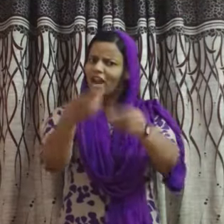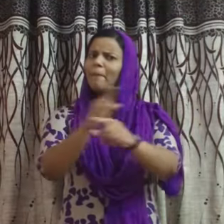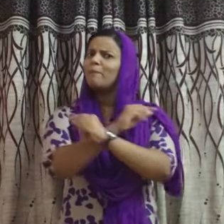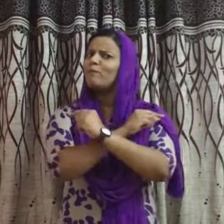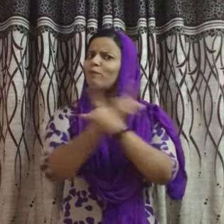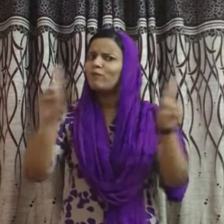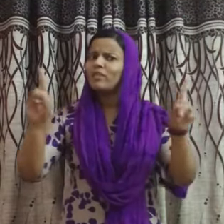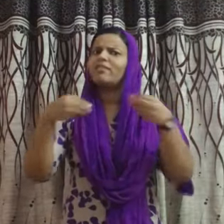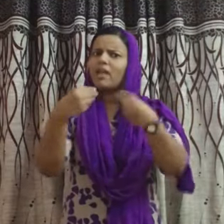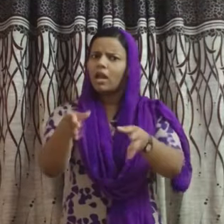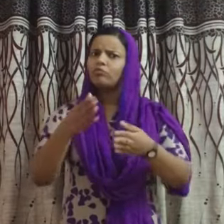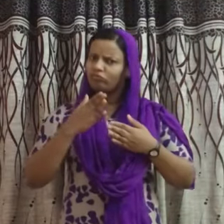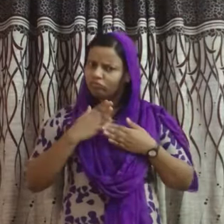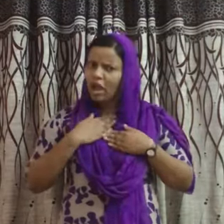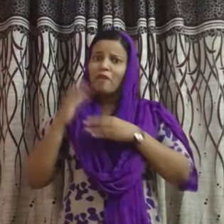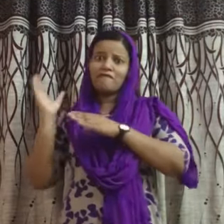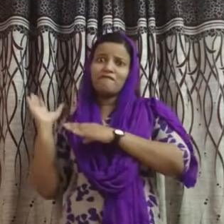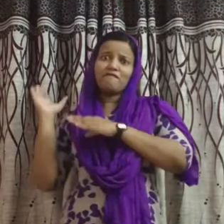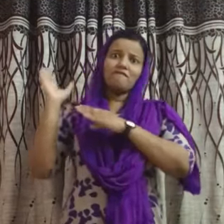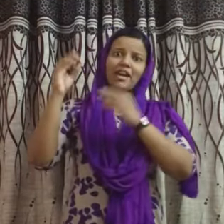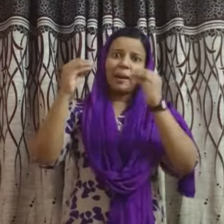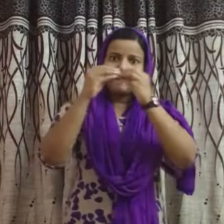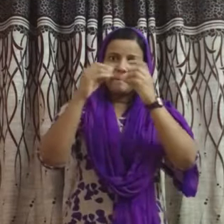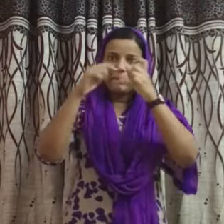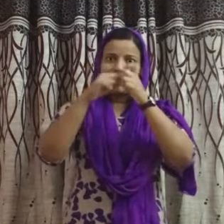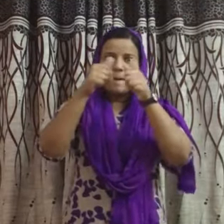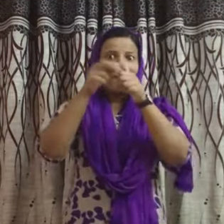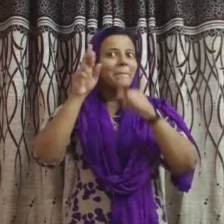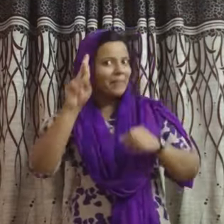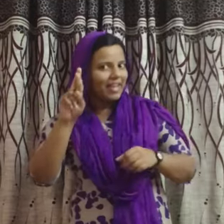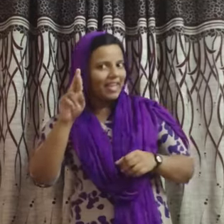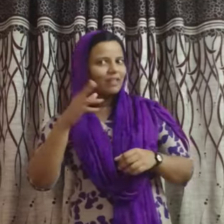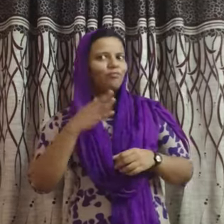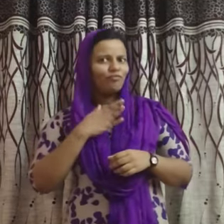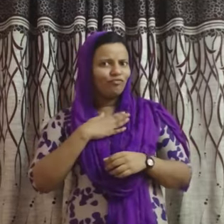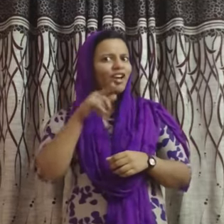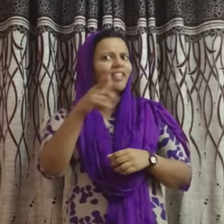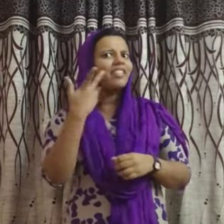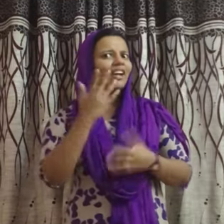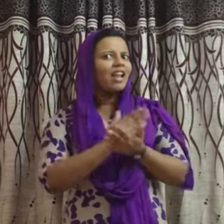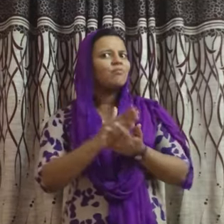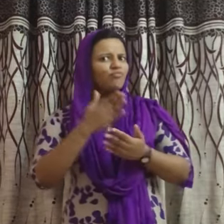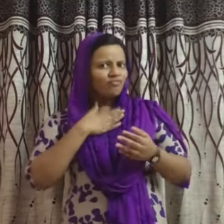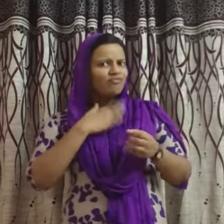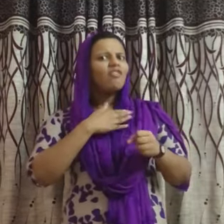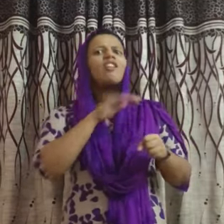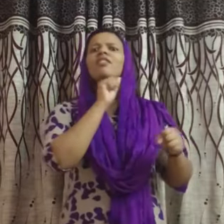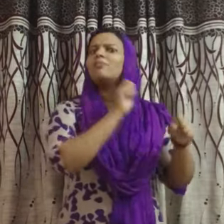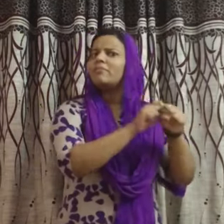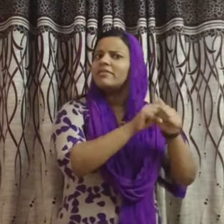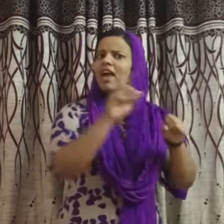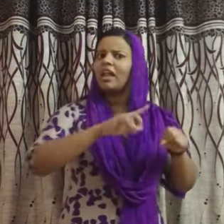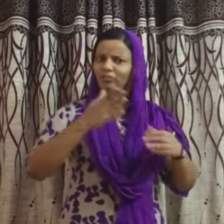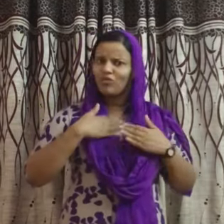ഞാൻ വഹിക്കുകയും ഞാൻ ചുമന്ന് വിടുവിക്കുകയും ചെയ്യും. എന്നാൽ ഇംഗ്ലീഷ് എഴുതി ഐ ഹാവ് മെയ്ഡ് ആൻഡ് ഐ വിൽ ബെയർ എന്നാണ് പറഞ്ഞത്. എന്താ പറയുക? ഐ